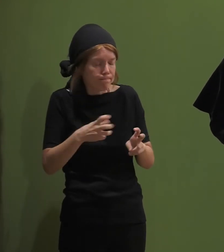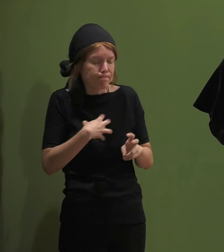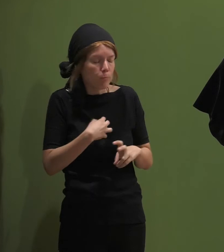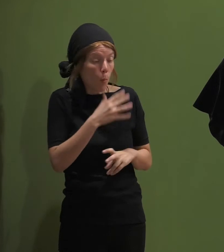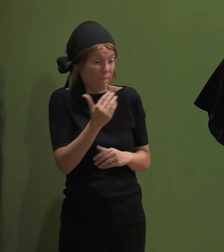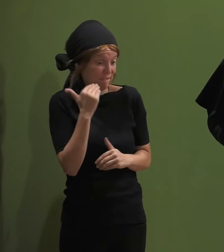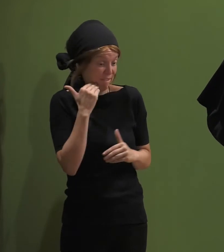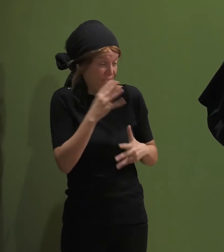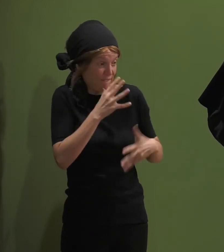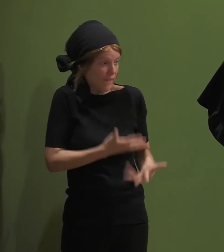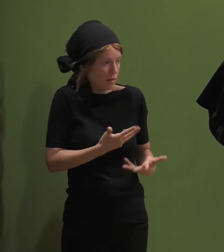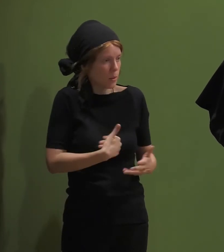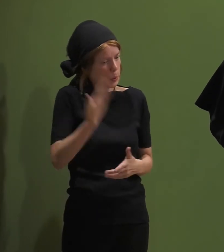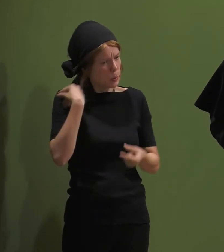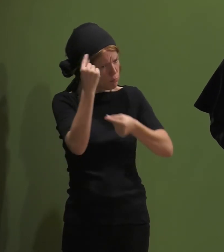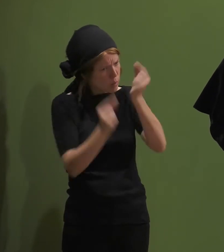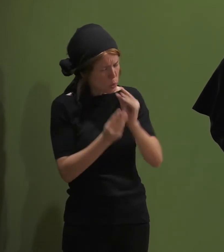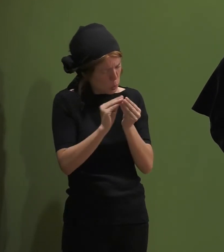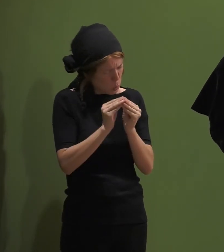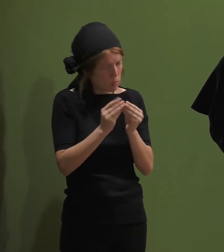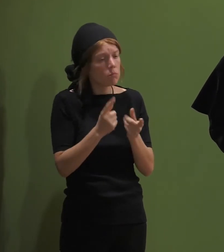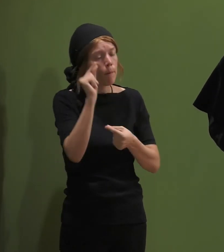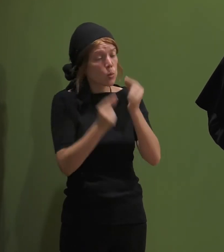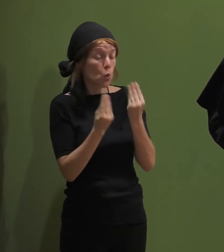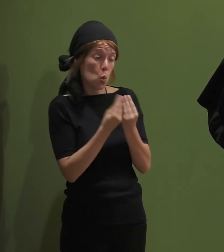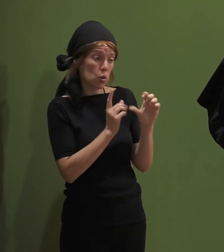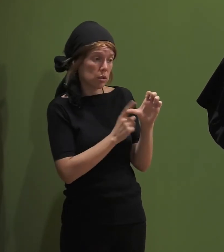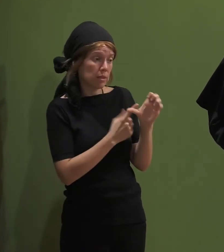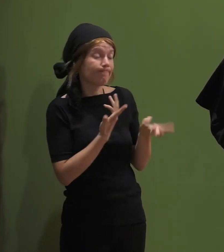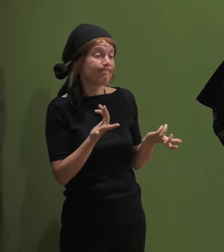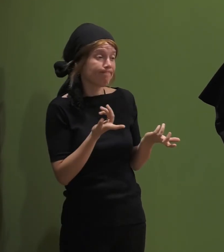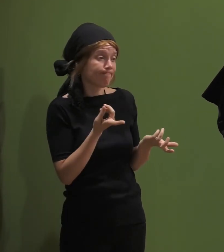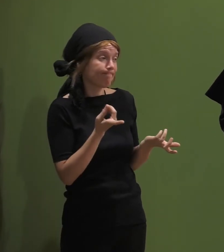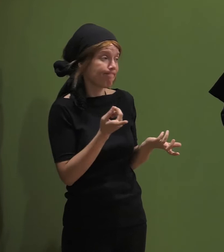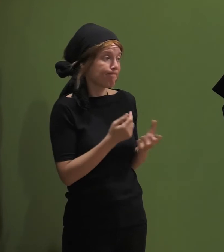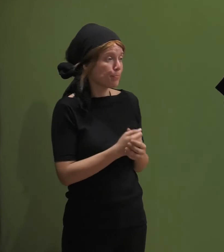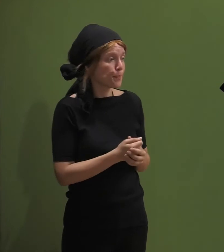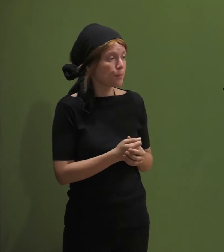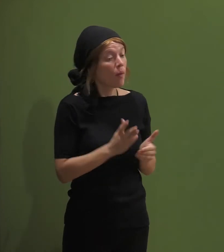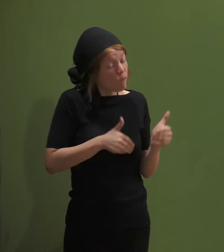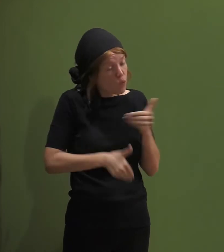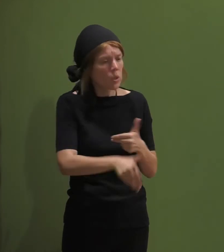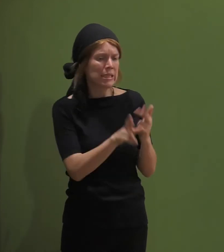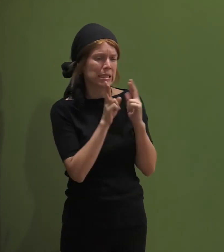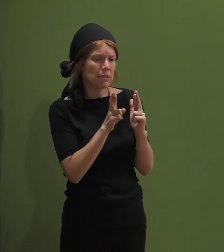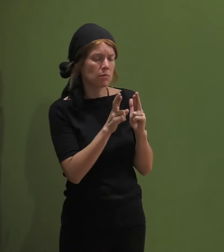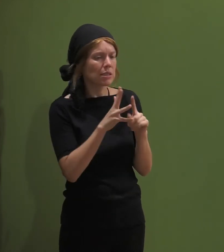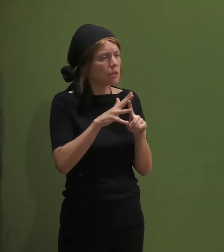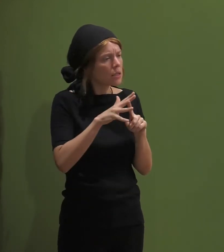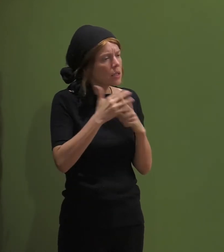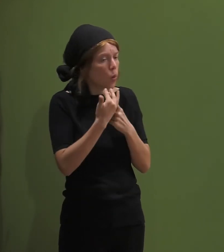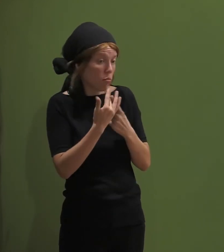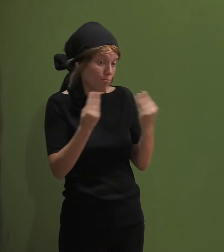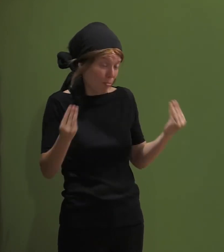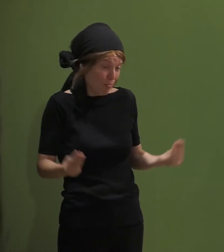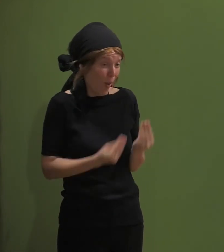dadas las fechas en las que se elaboró nuestro presupuesto, el presupuesto de la Junta también estaba cerrado. Para el futuro esperamos encontrar una situación más